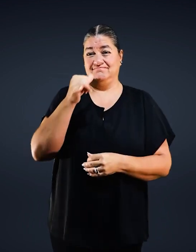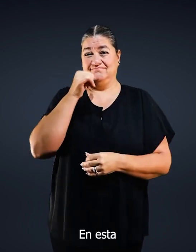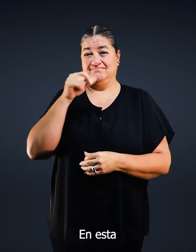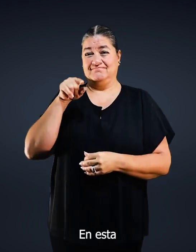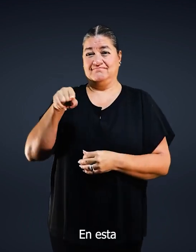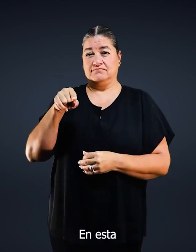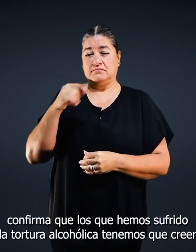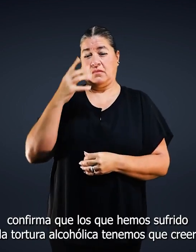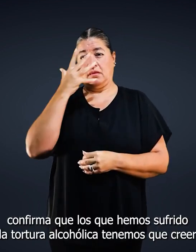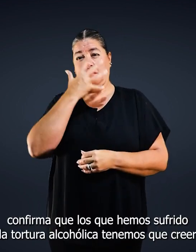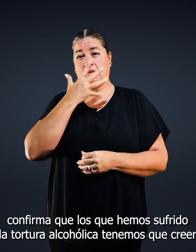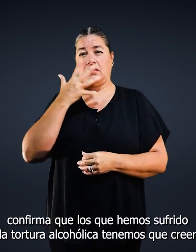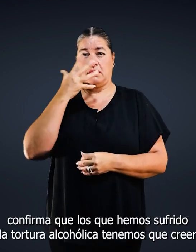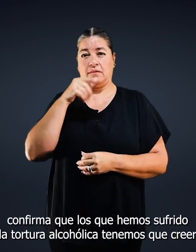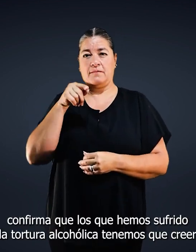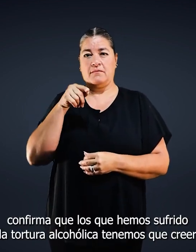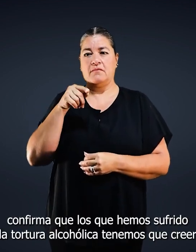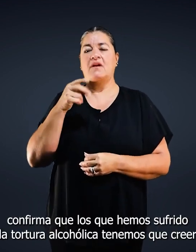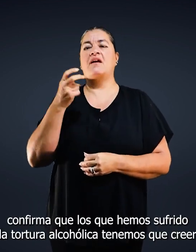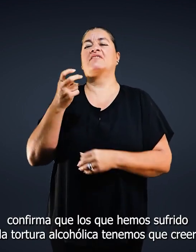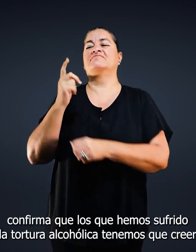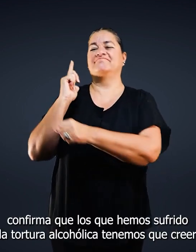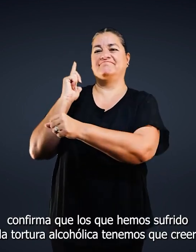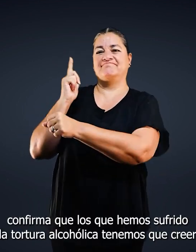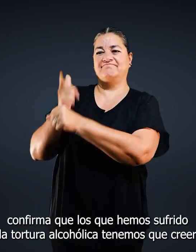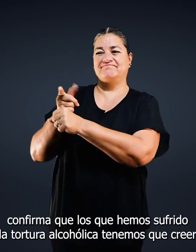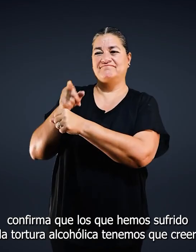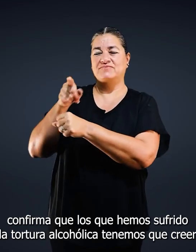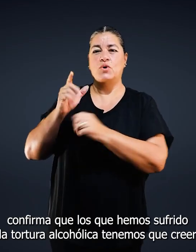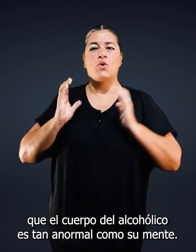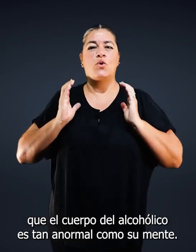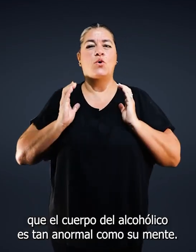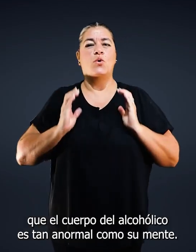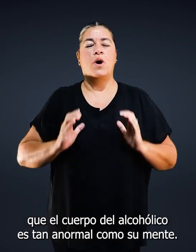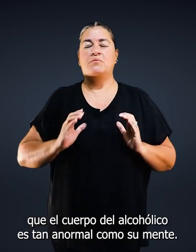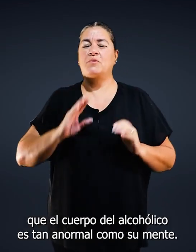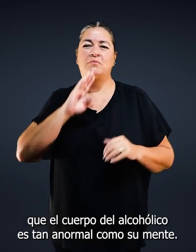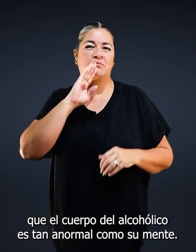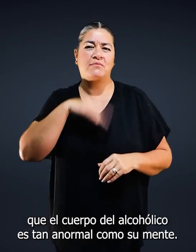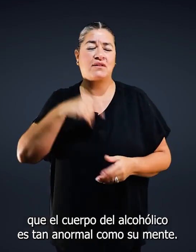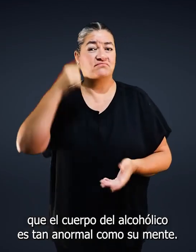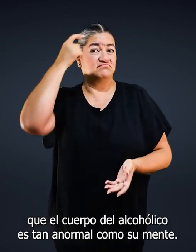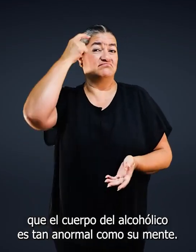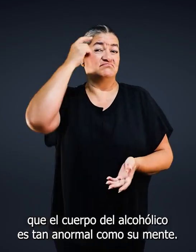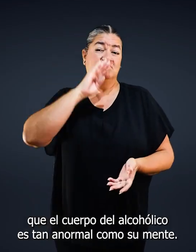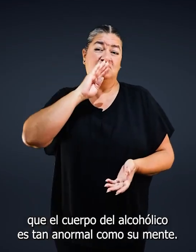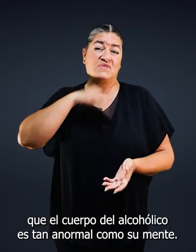En esta, confirma que los que hemos sufrido la tortura alcohólica tenemos que creer que el cuerpo del alcohólico es tan anormal como su